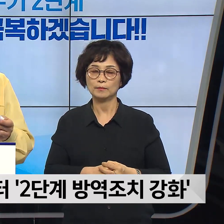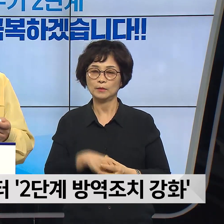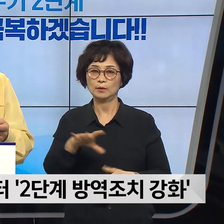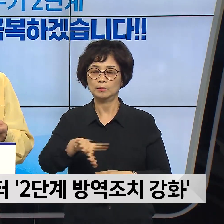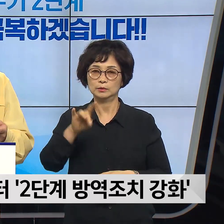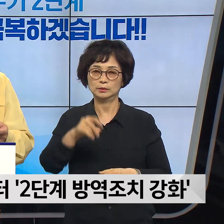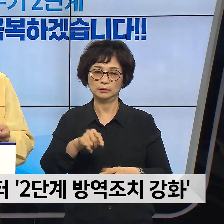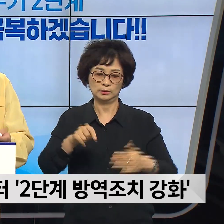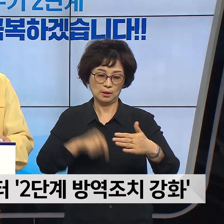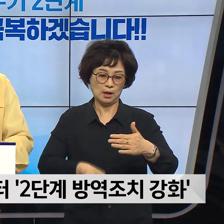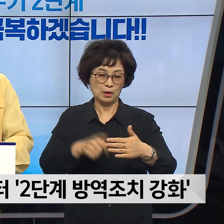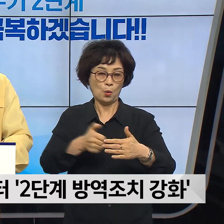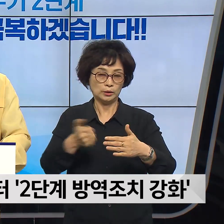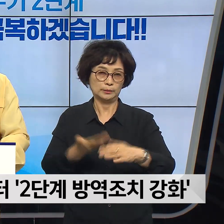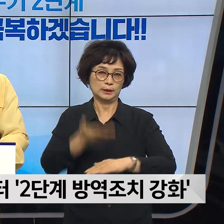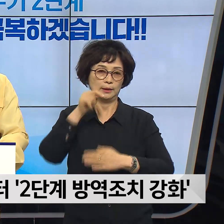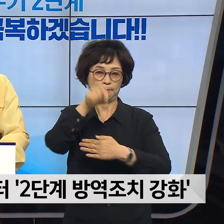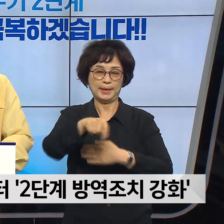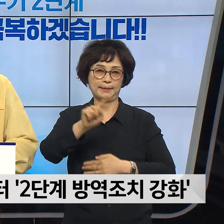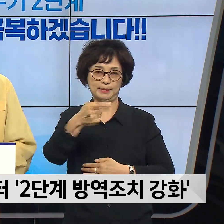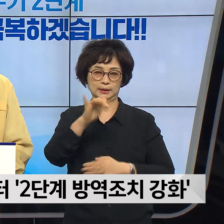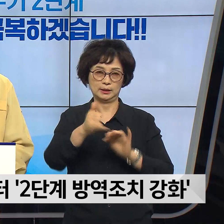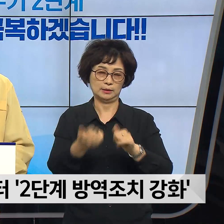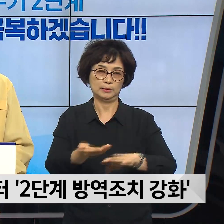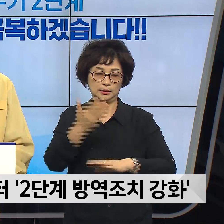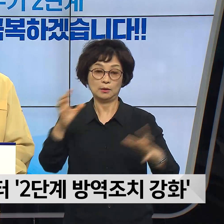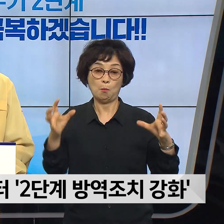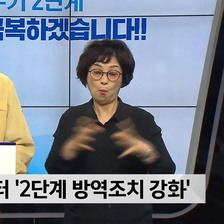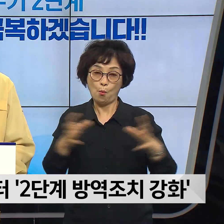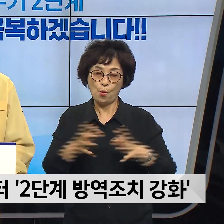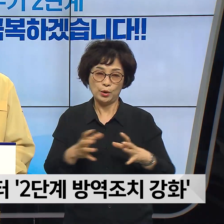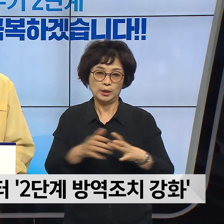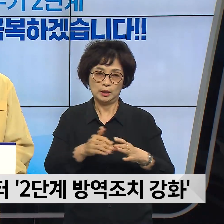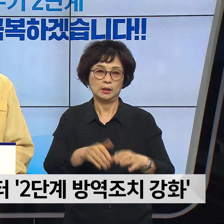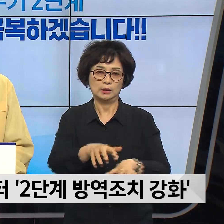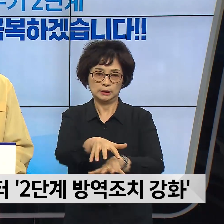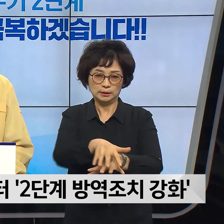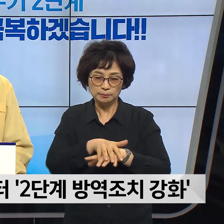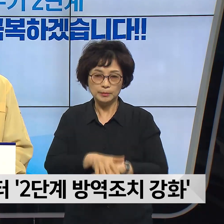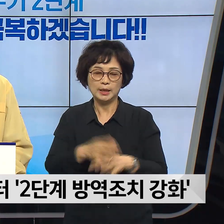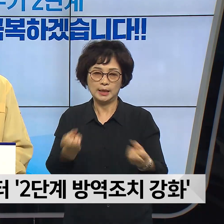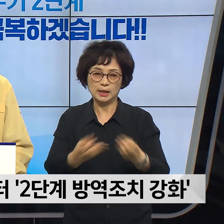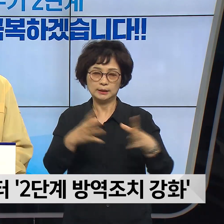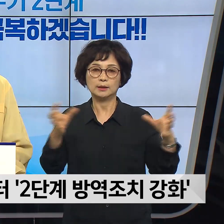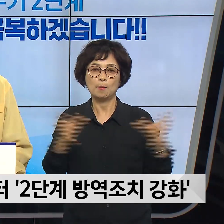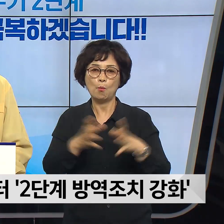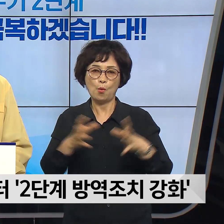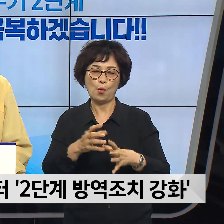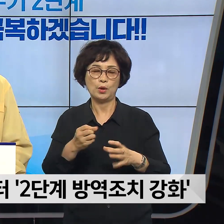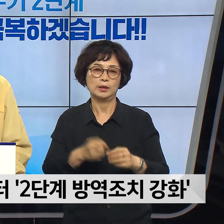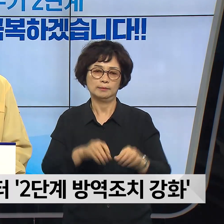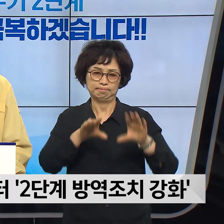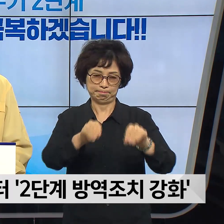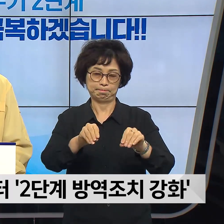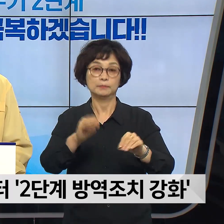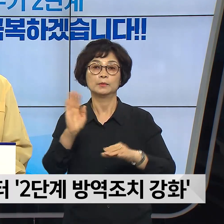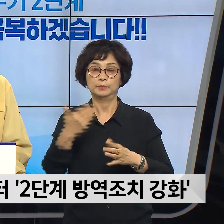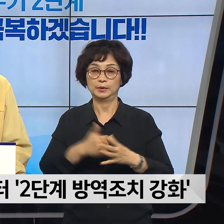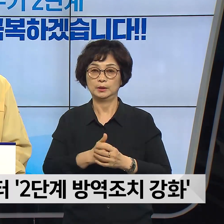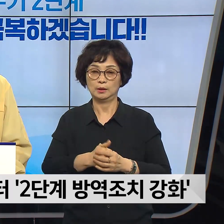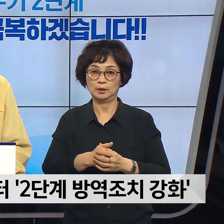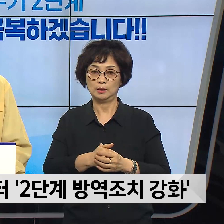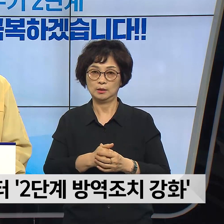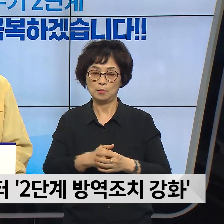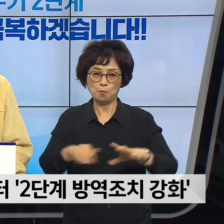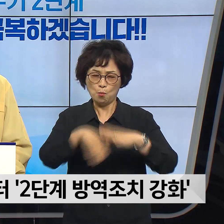우선 실내 50인 이상, 실외 100인 이상 모이는 집회, 행사, 모임이 원칙적으로 금지됩니다.